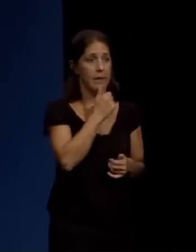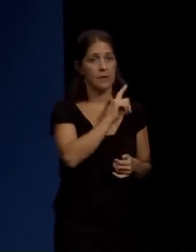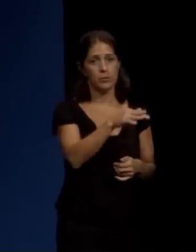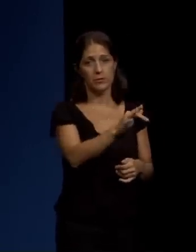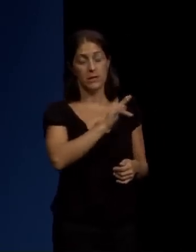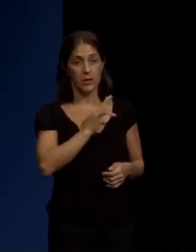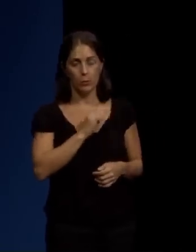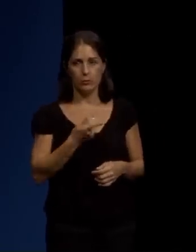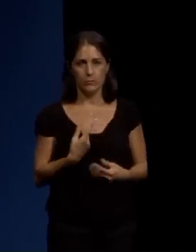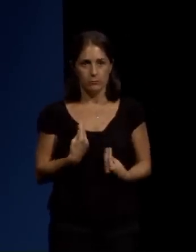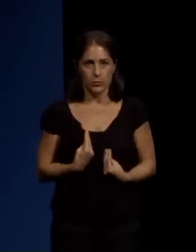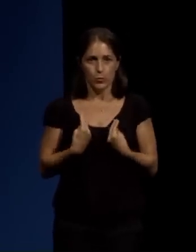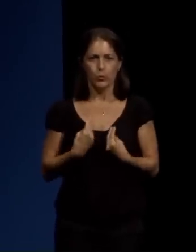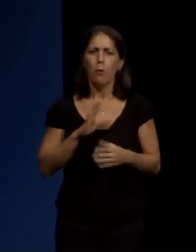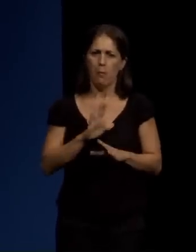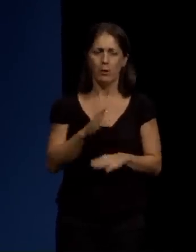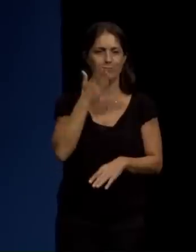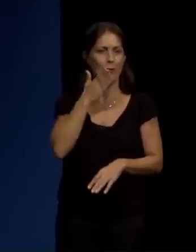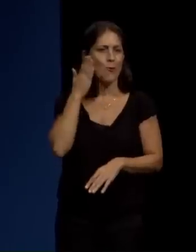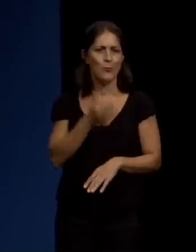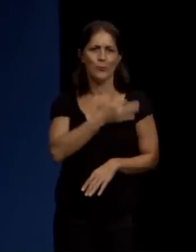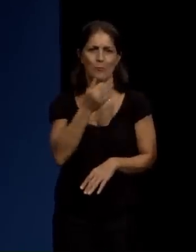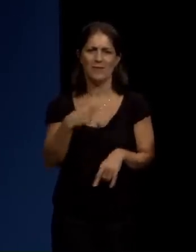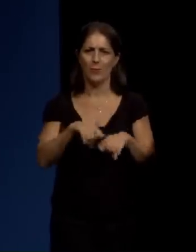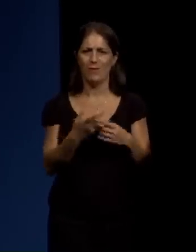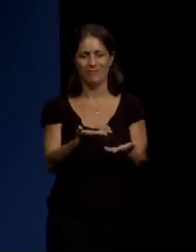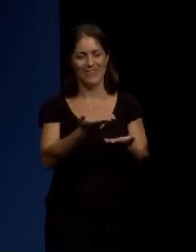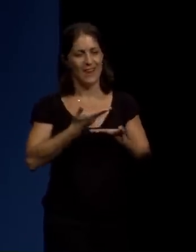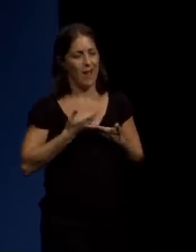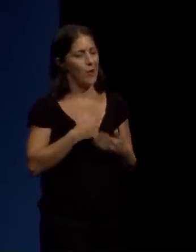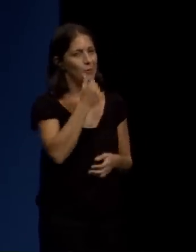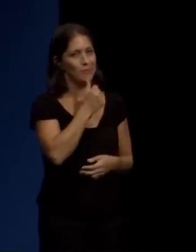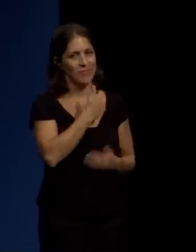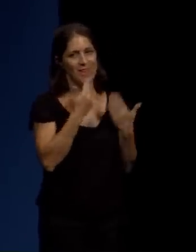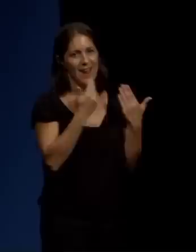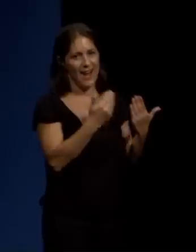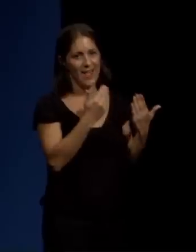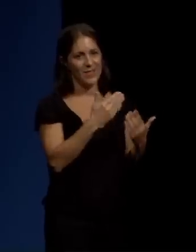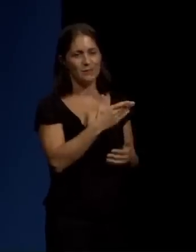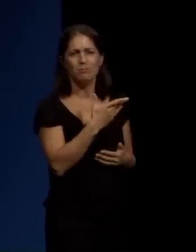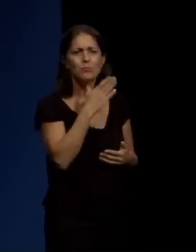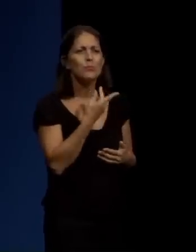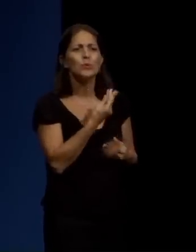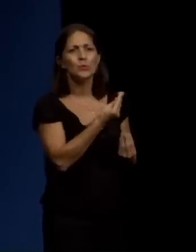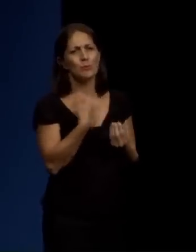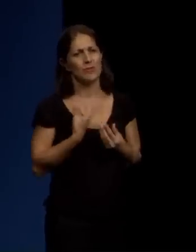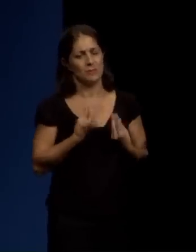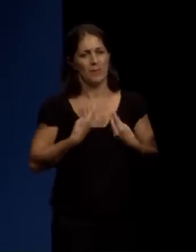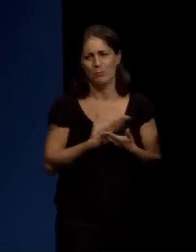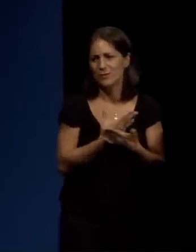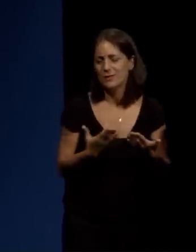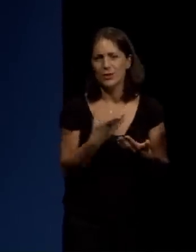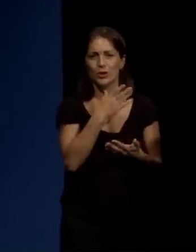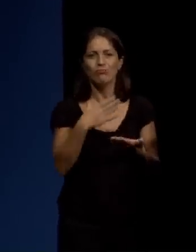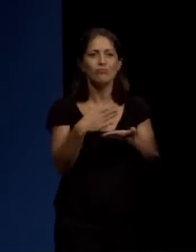só impresiona, é un orgullo e un enorme regalo que me fai esta campaña. Gracias, Xosé Manuel, por tanto, grazas por toda unha vida de loita,